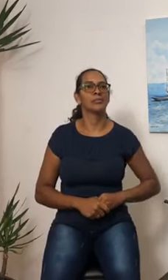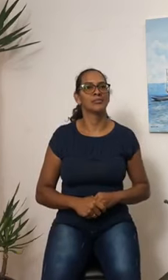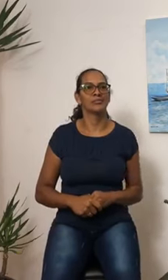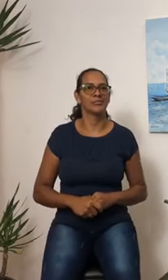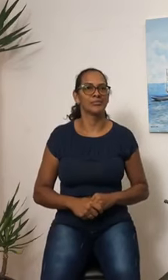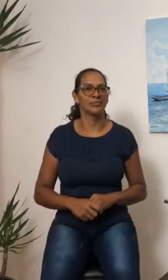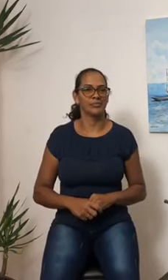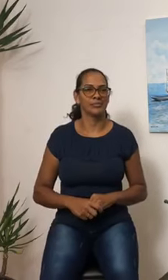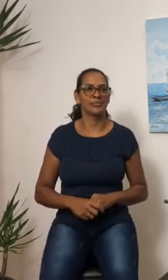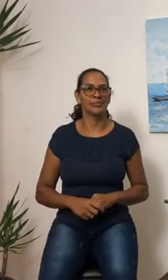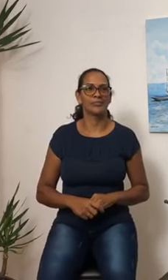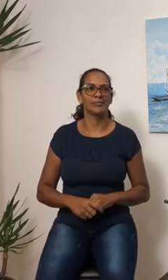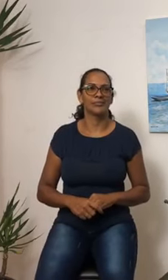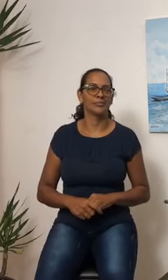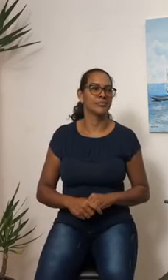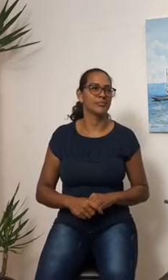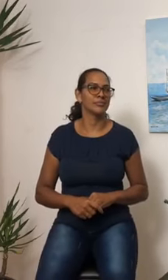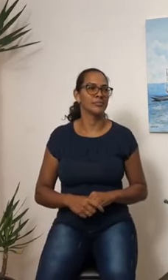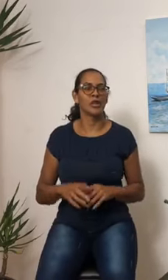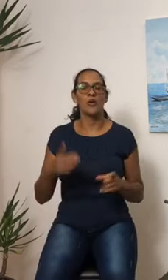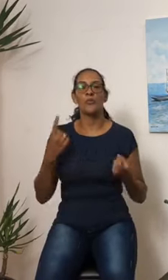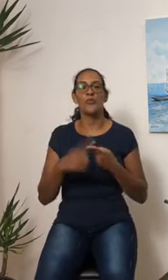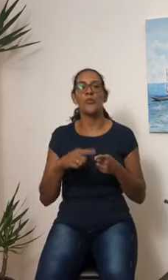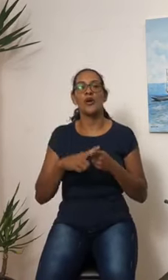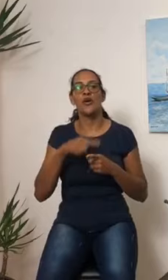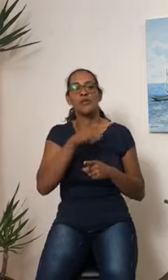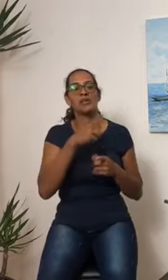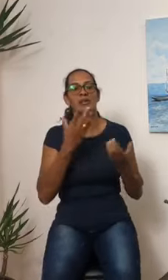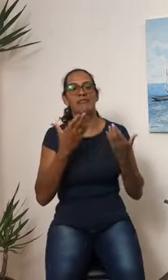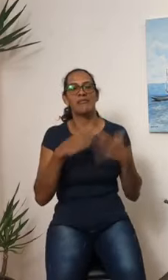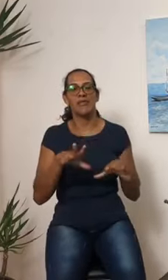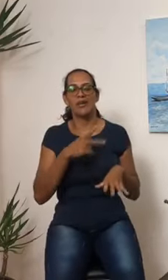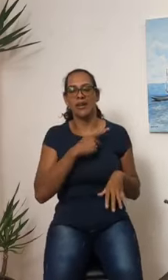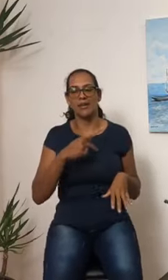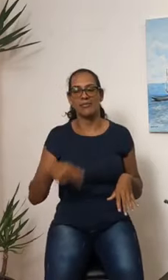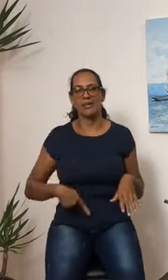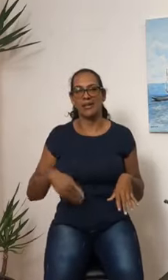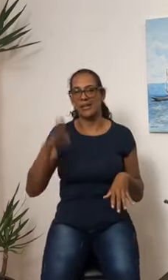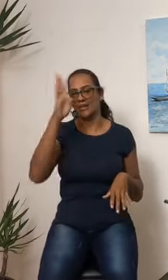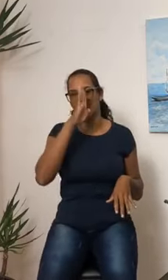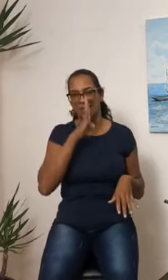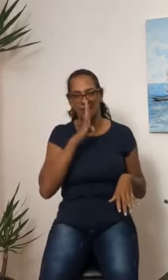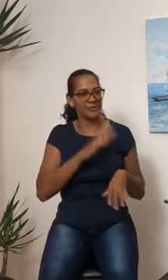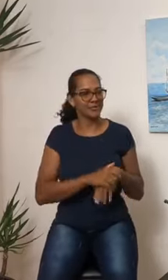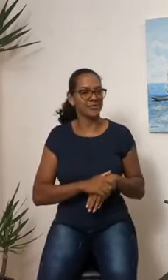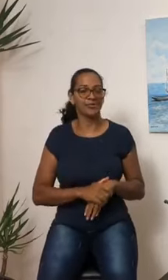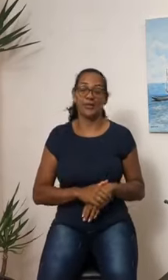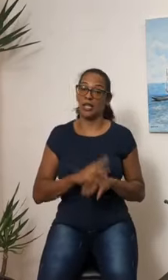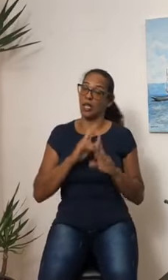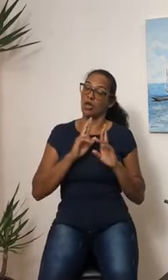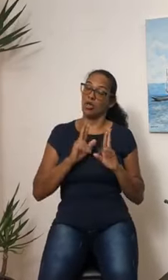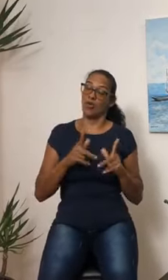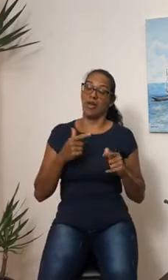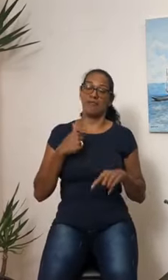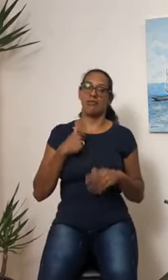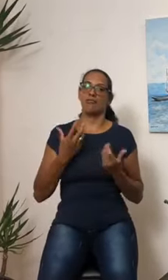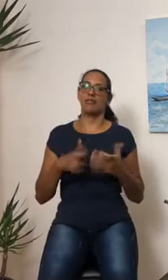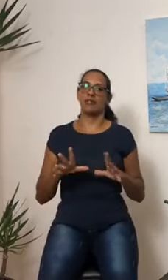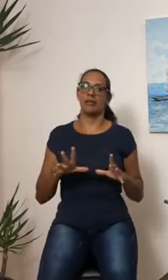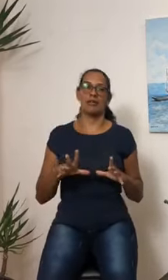seria a salvação do Brasil, por que você não quer ser presidente do Brasil? Não, não é porque eu não queira ser candidato, é presidente.